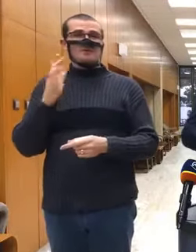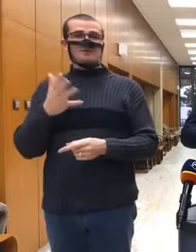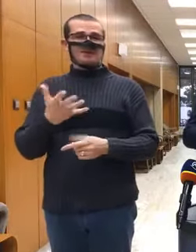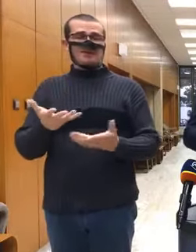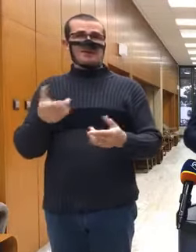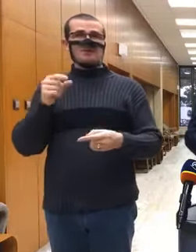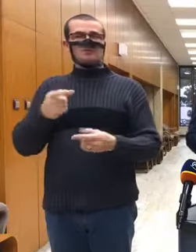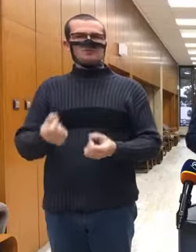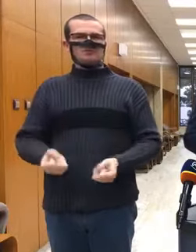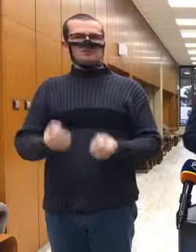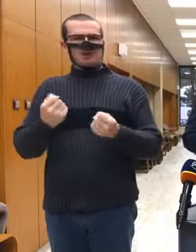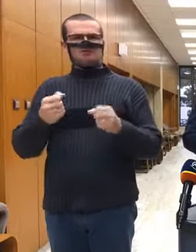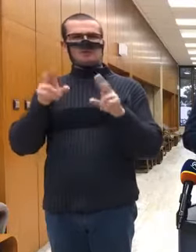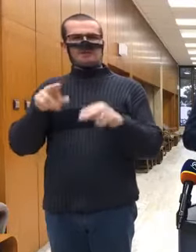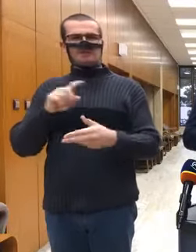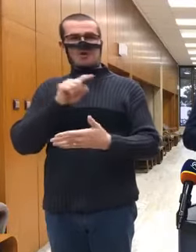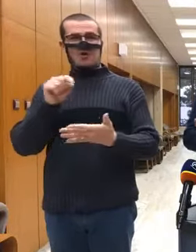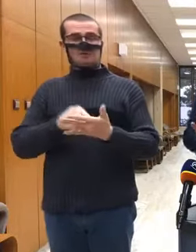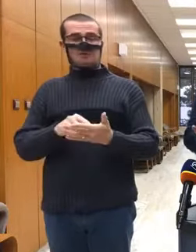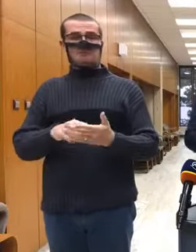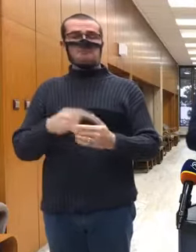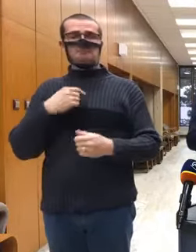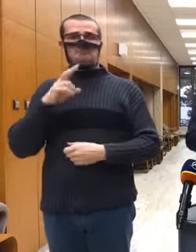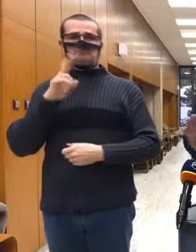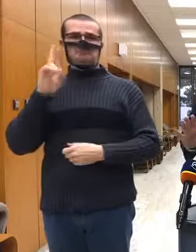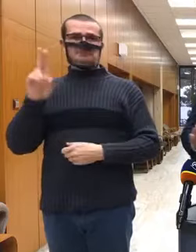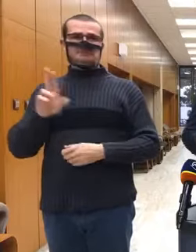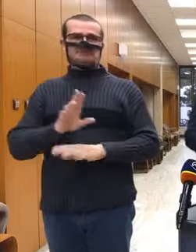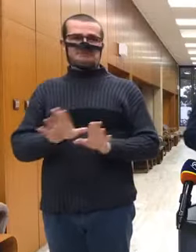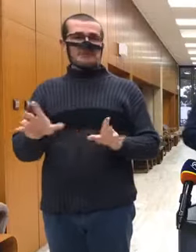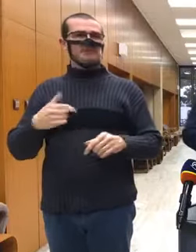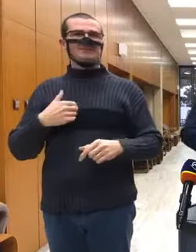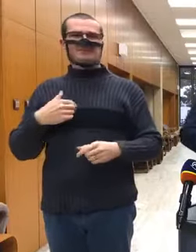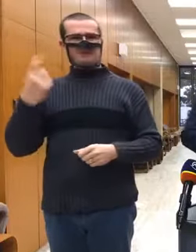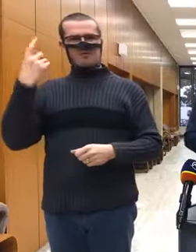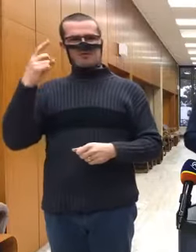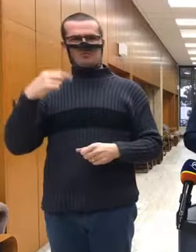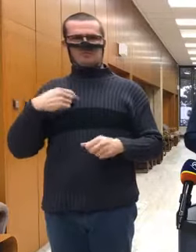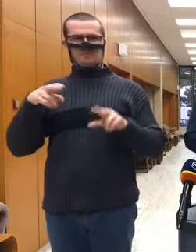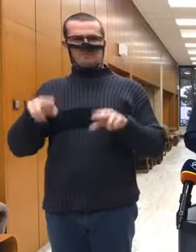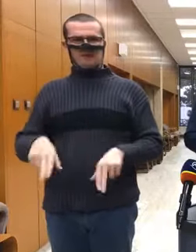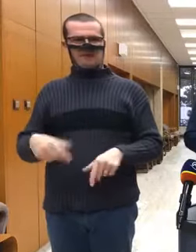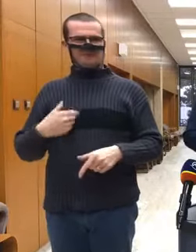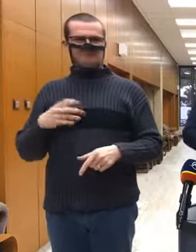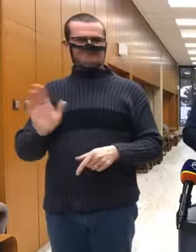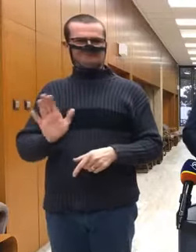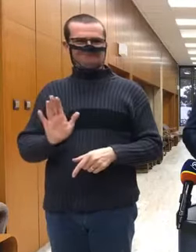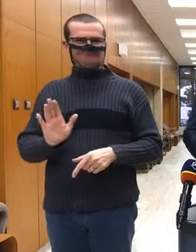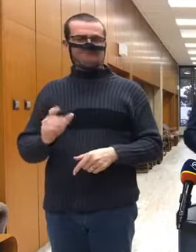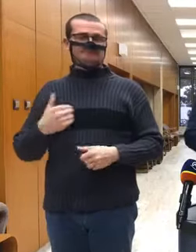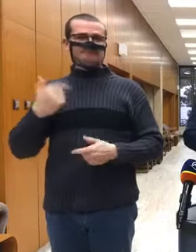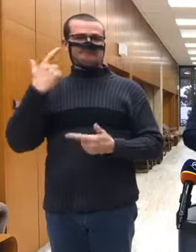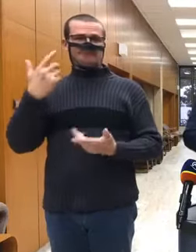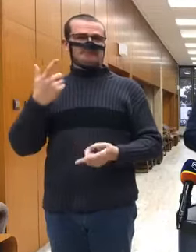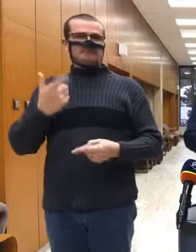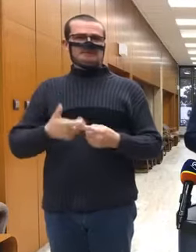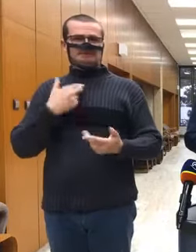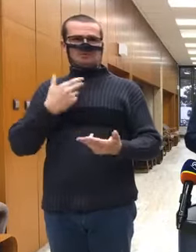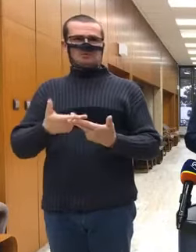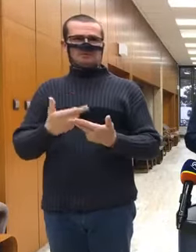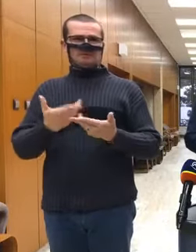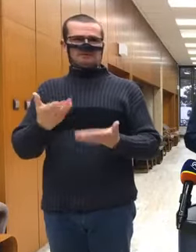je to náročná právna otázka. Rovno priznávam, nie som expert v oblasti právnej vedy, neviem vám odpovedať.